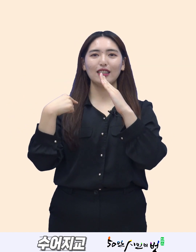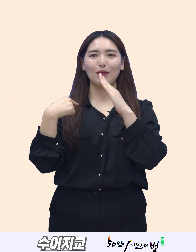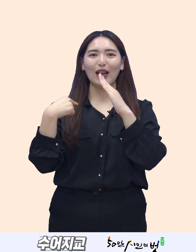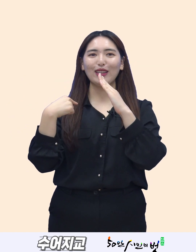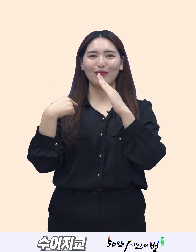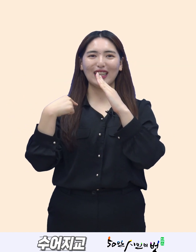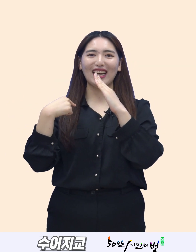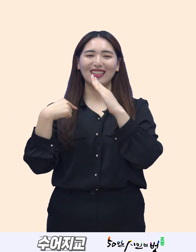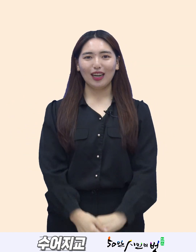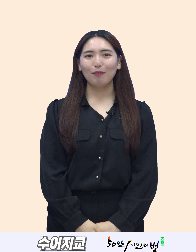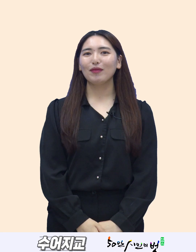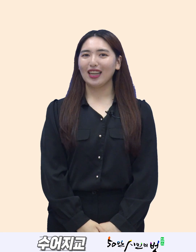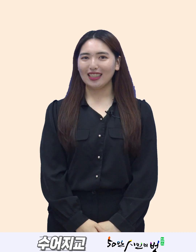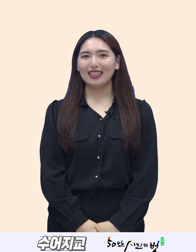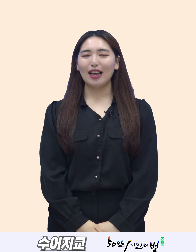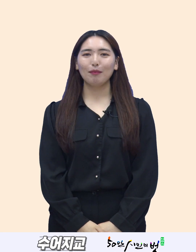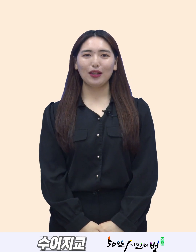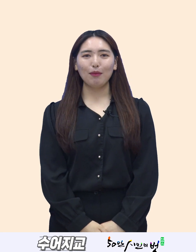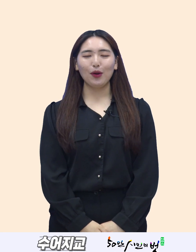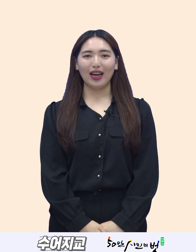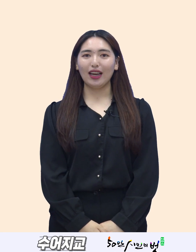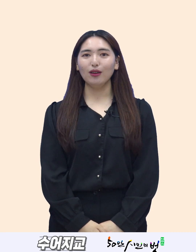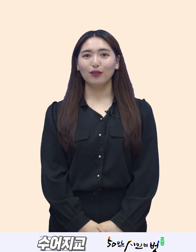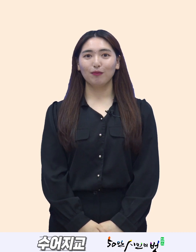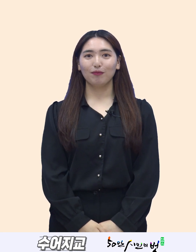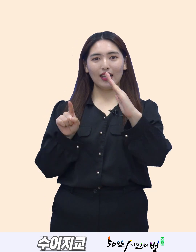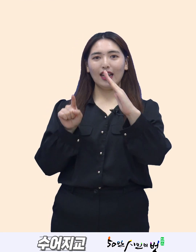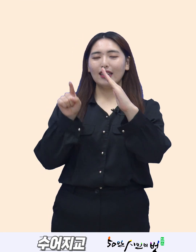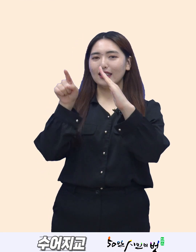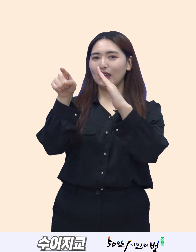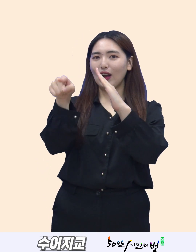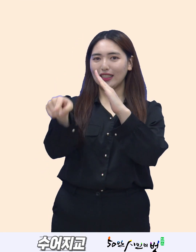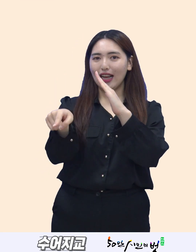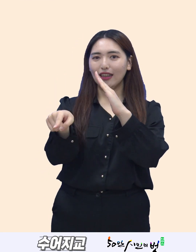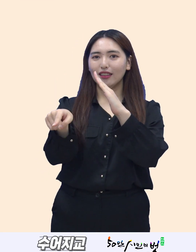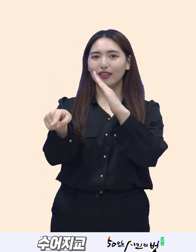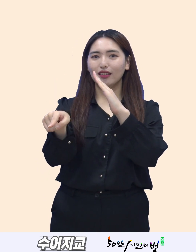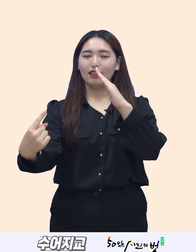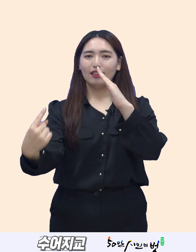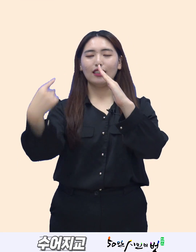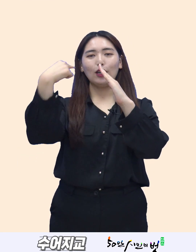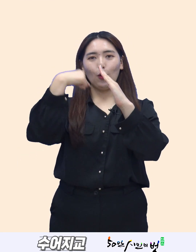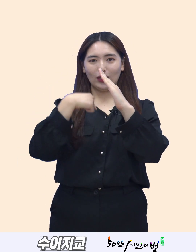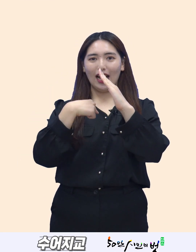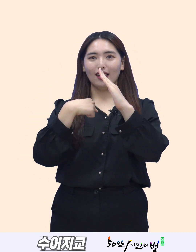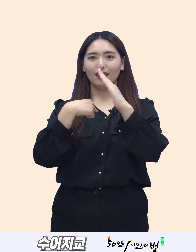의미가 됩니다. 그럼 같이 한번 해볼까요? 들어가다, 들어오다.